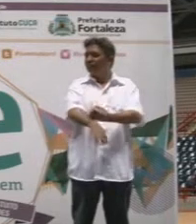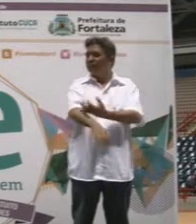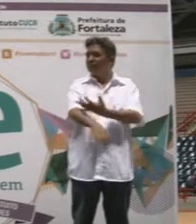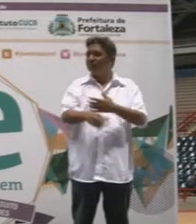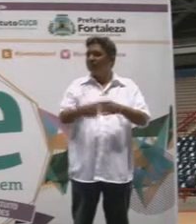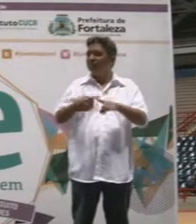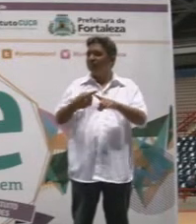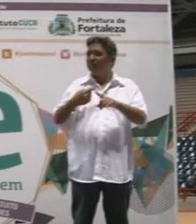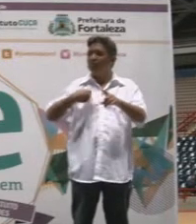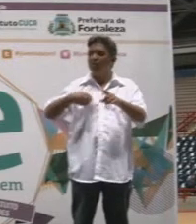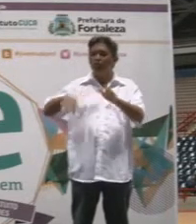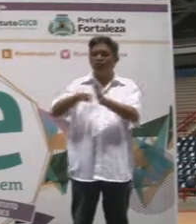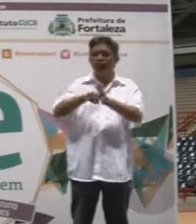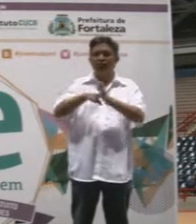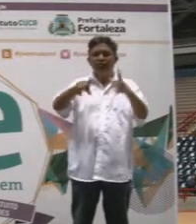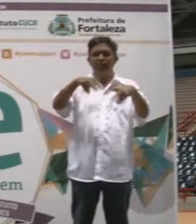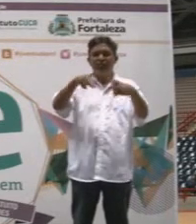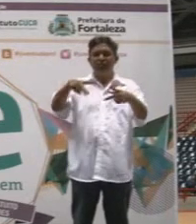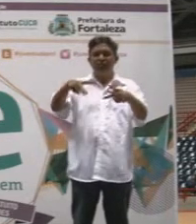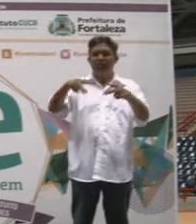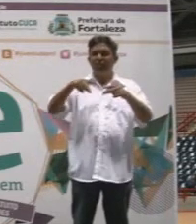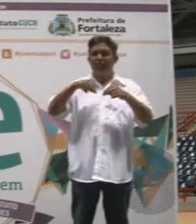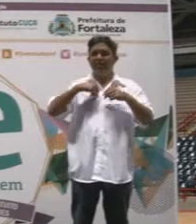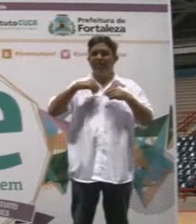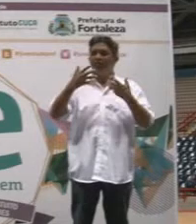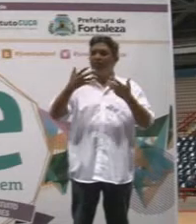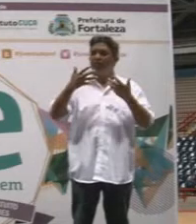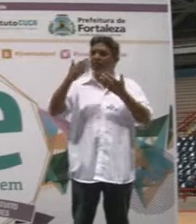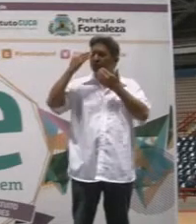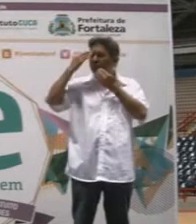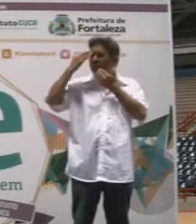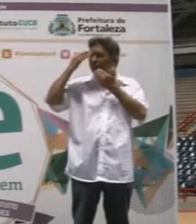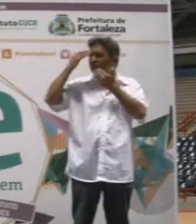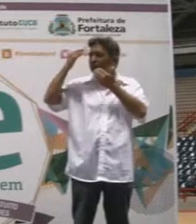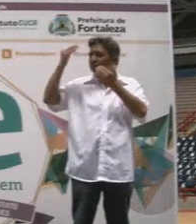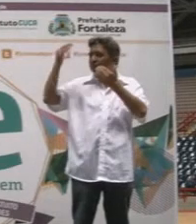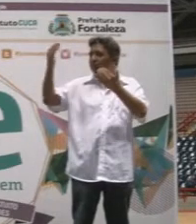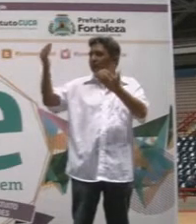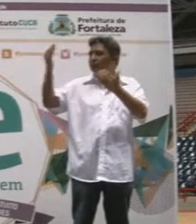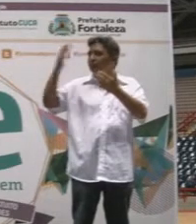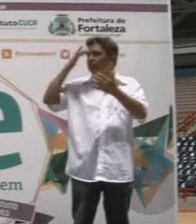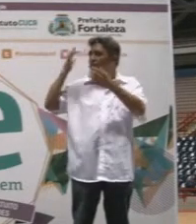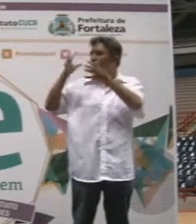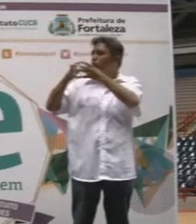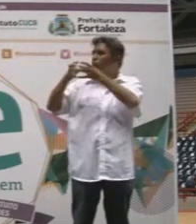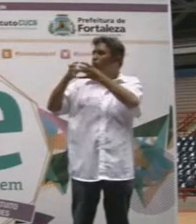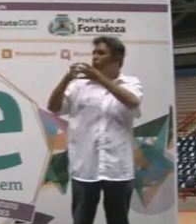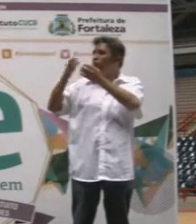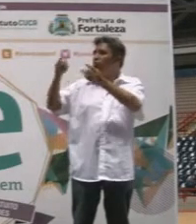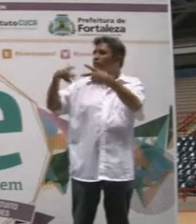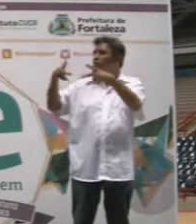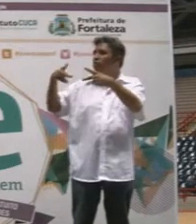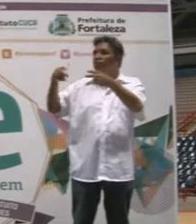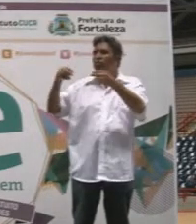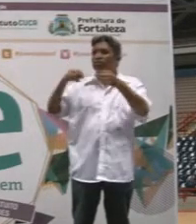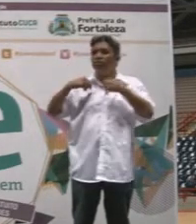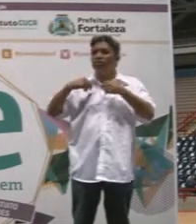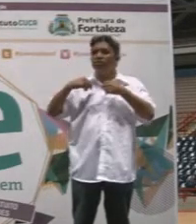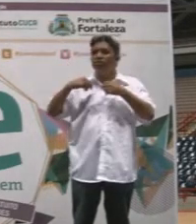aqui, presente. Quero agradecer Cadê o pessoal que me deu chocolate? Casalzinho, cadê